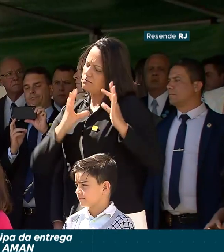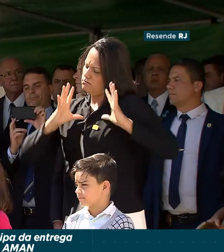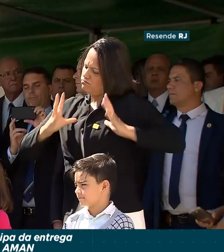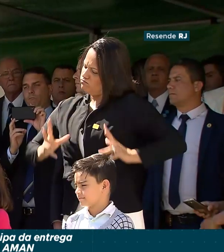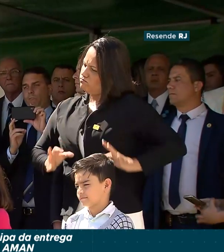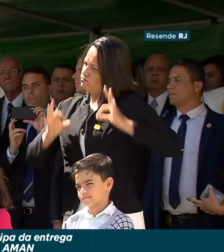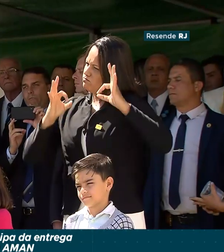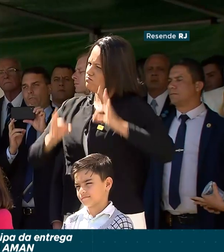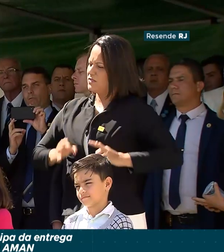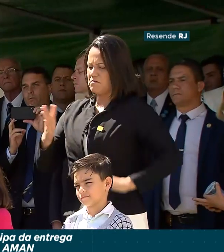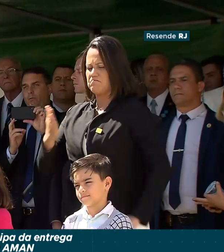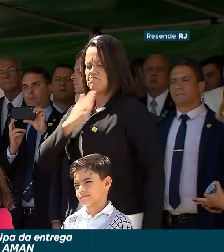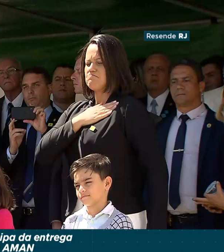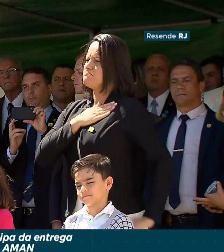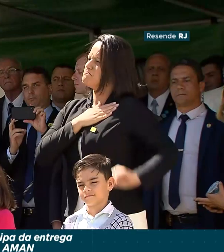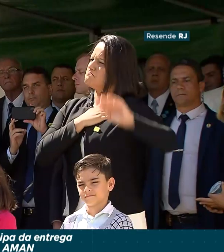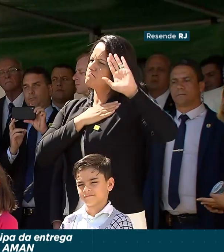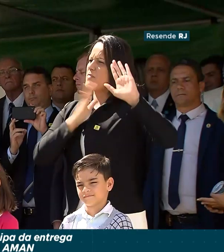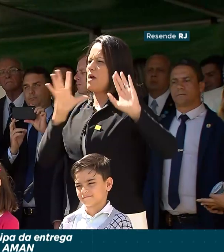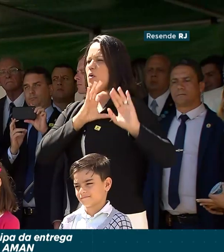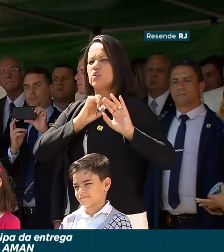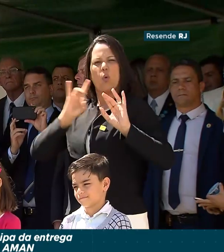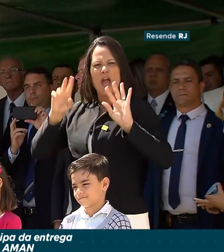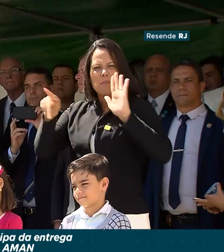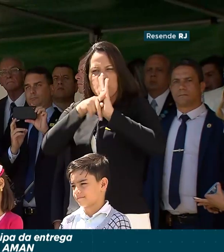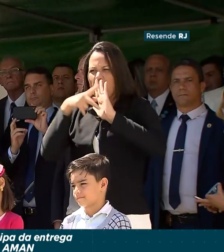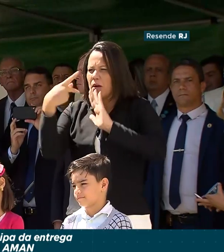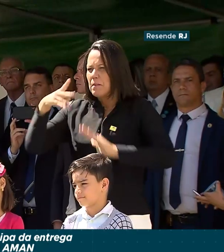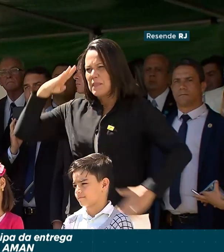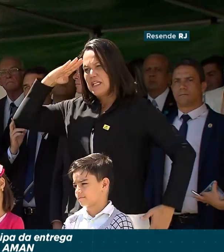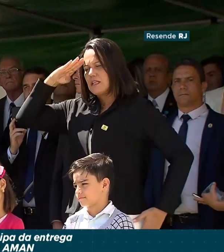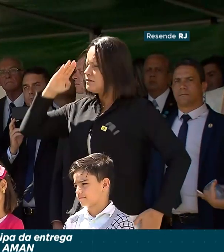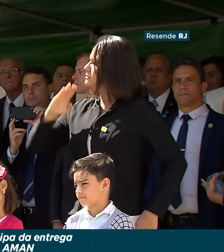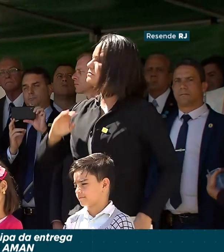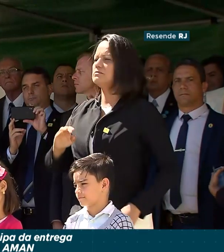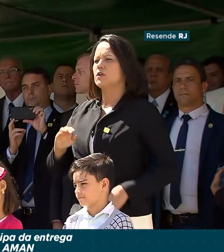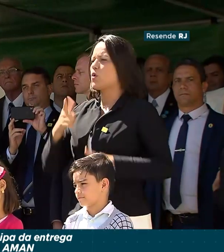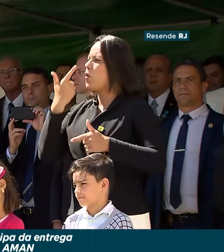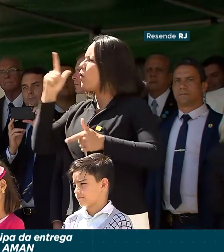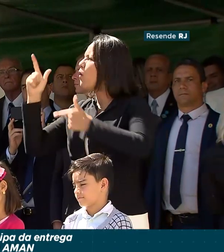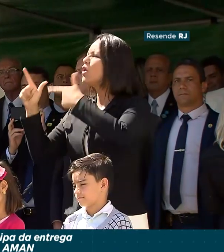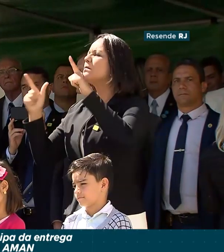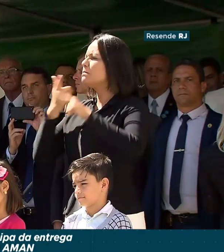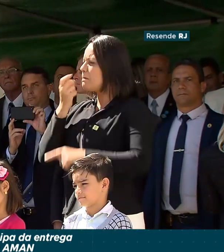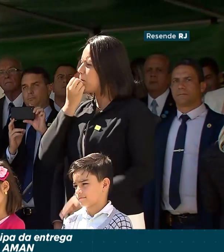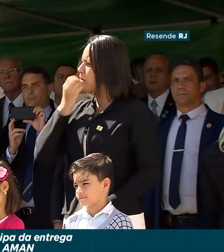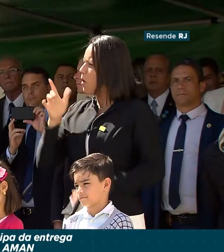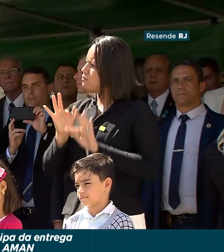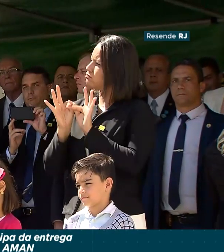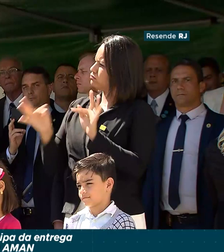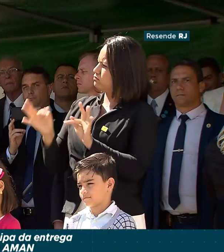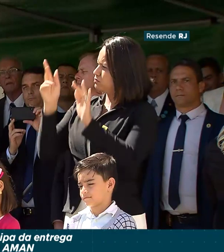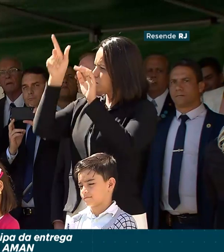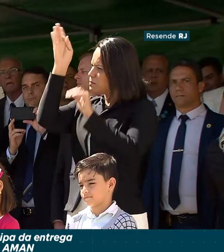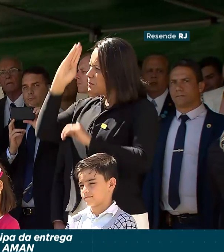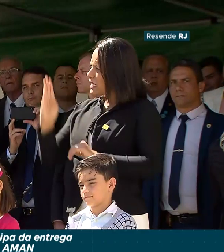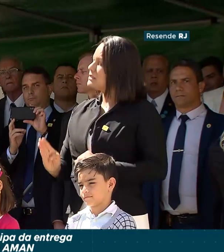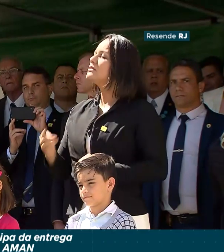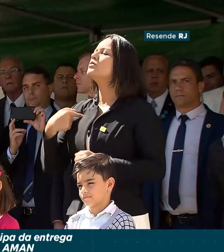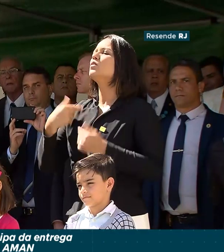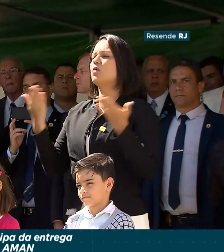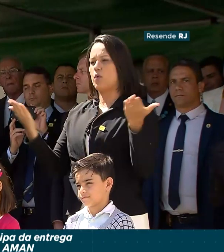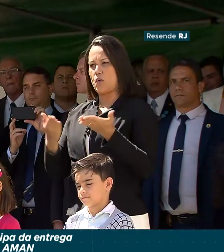patriotismo não está afeto apenas aos militares. Está ao lado dos bons brasileiros, como eu tenho